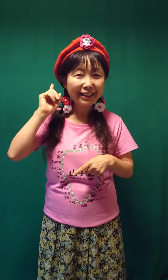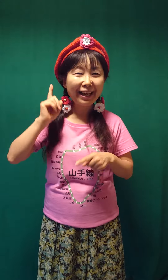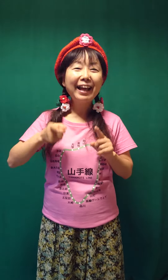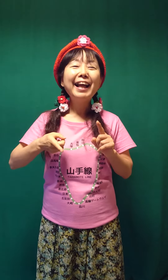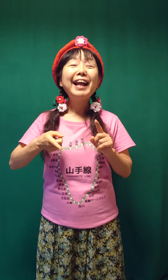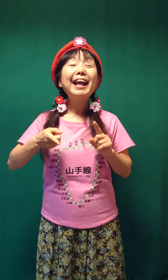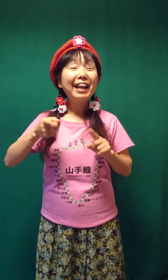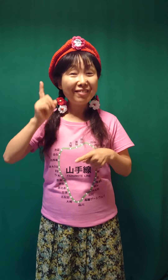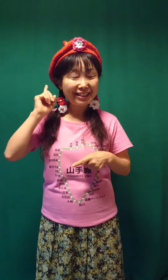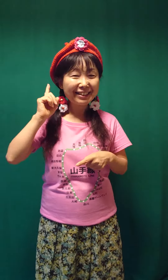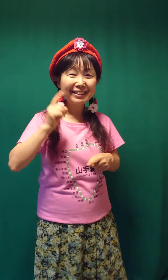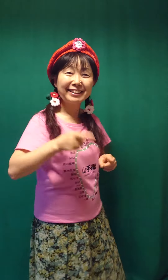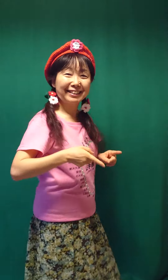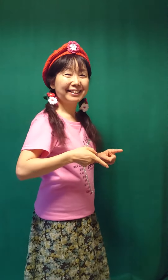で